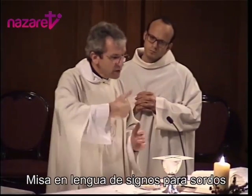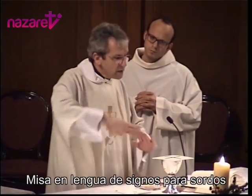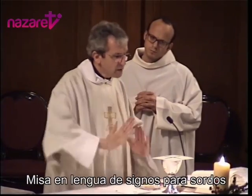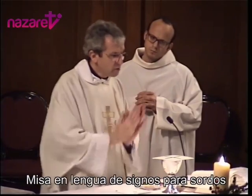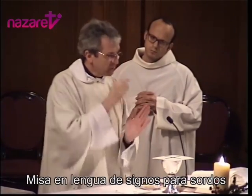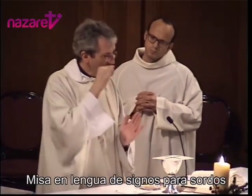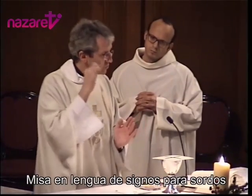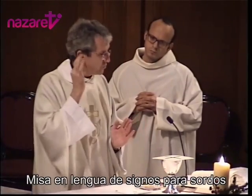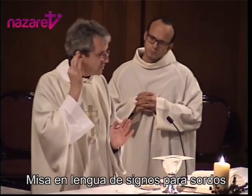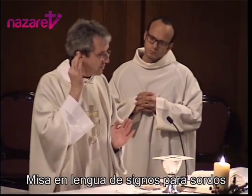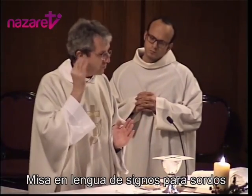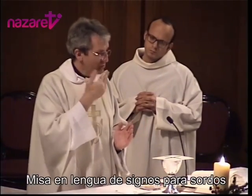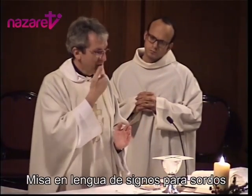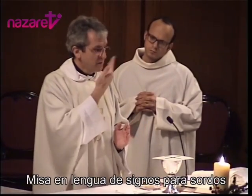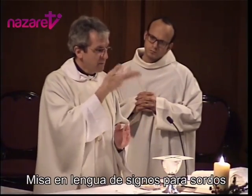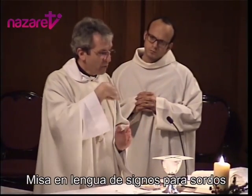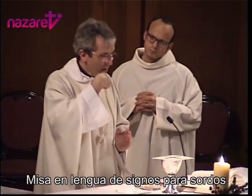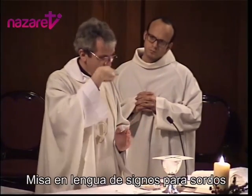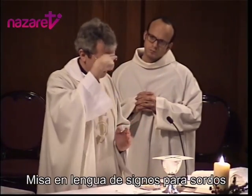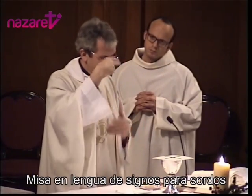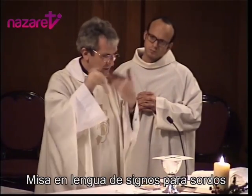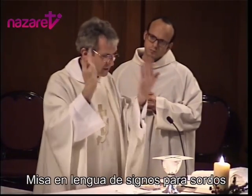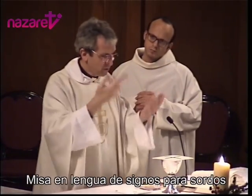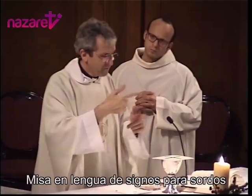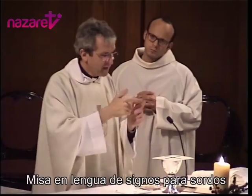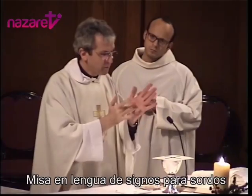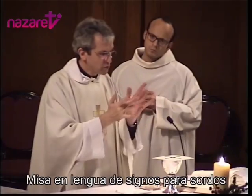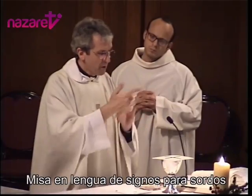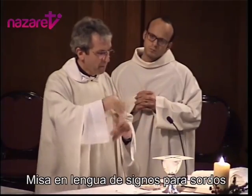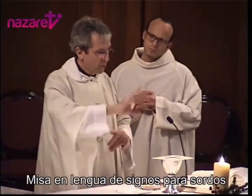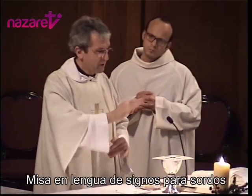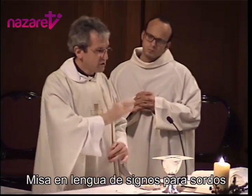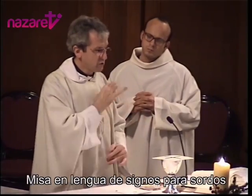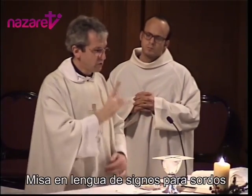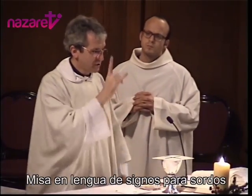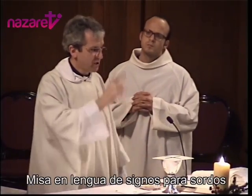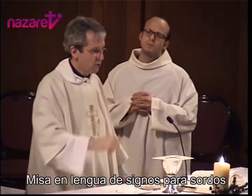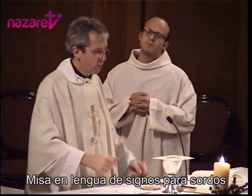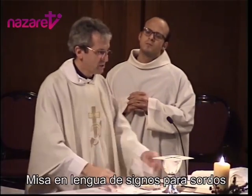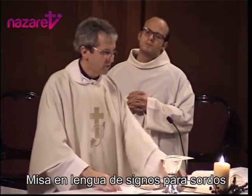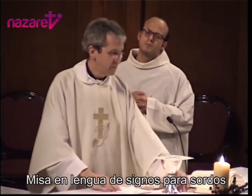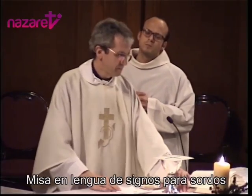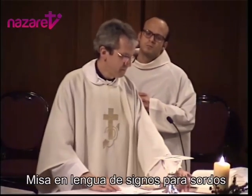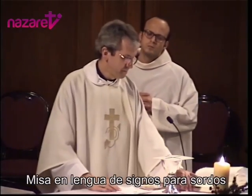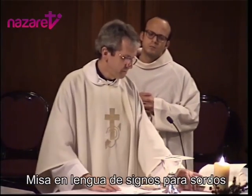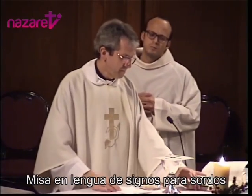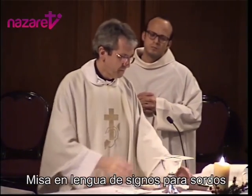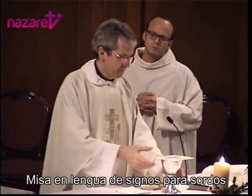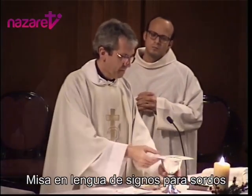Jesús y con todos los santos. Te invocamos, Padre, y te glorificamos por Cristo, Señor nuestro.